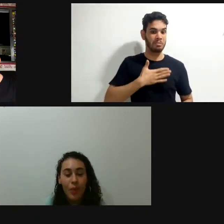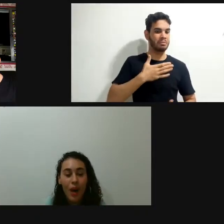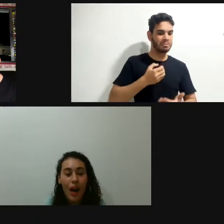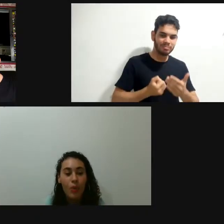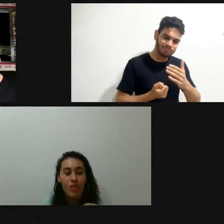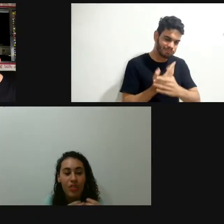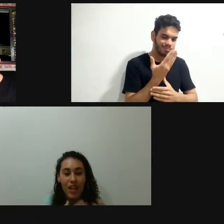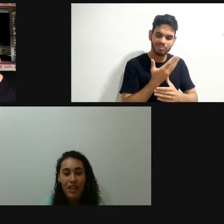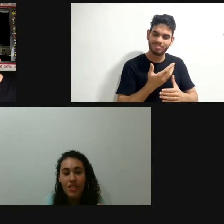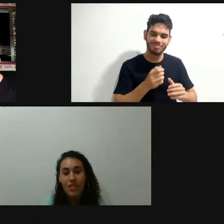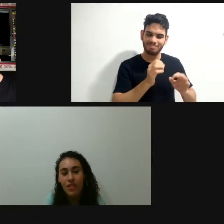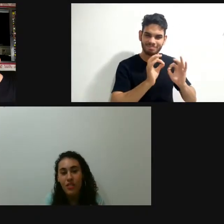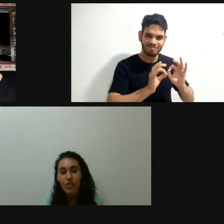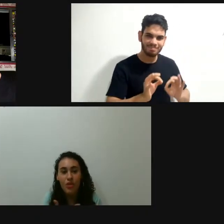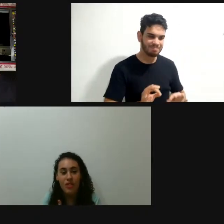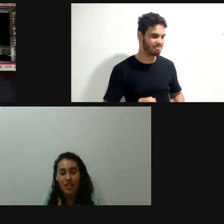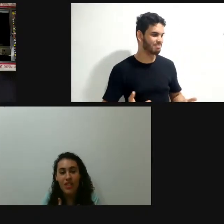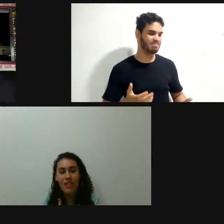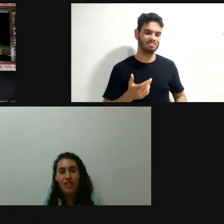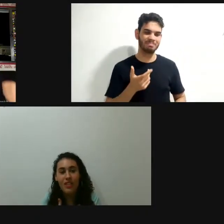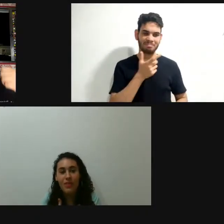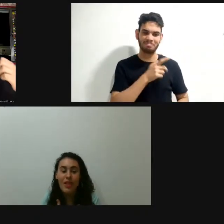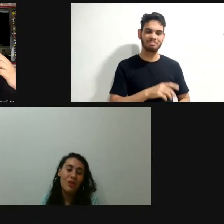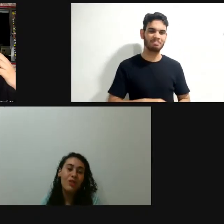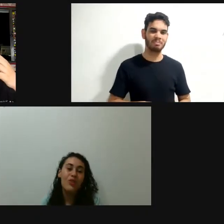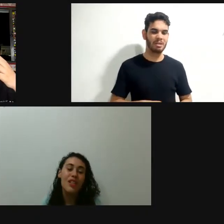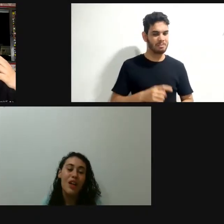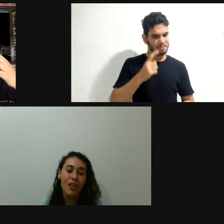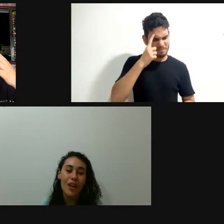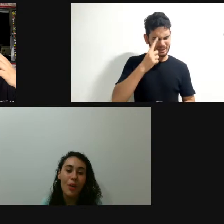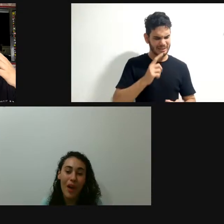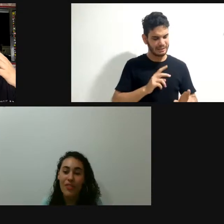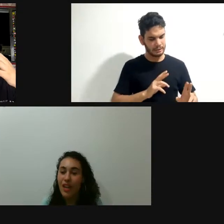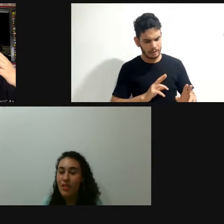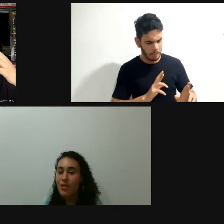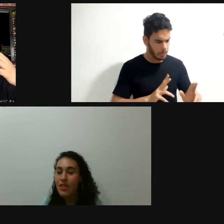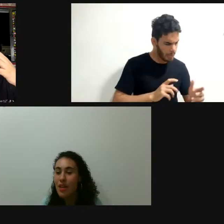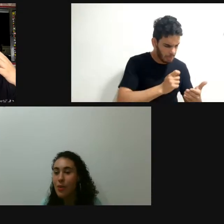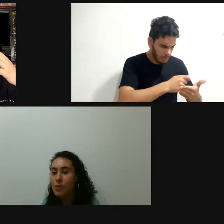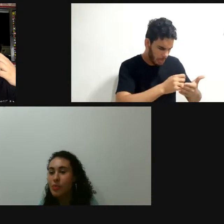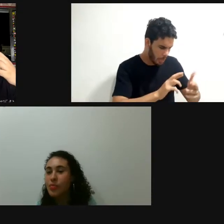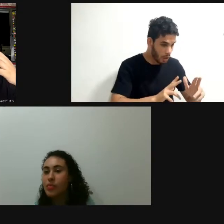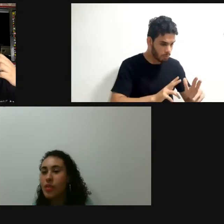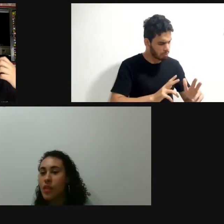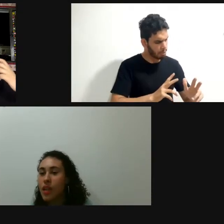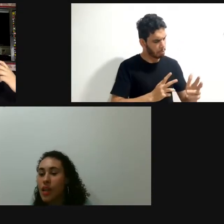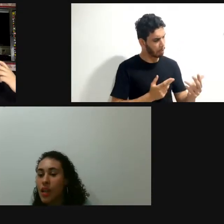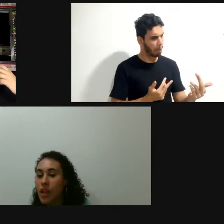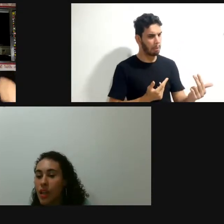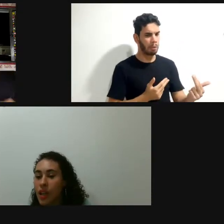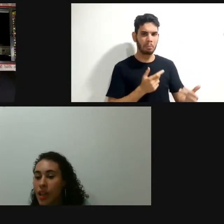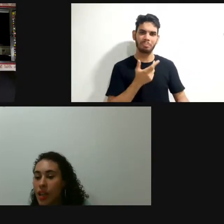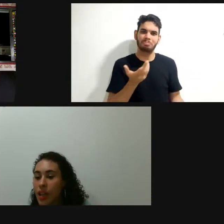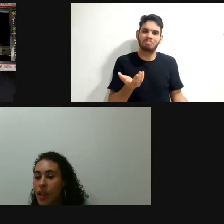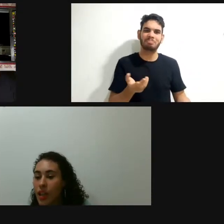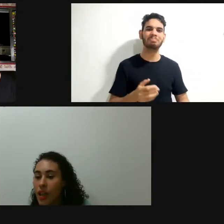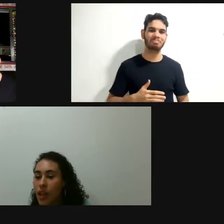diferente, algo diferente de você, mas quando você olha, é um reflexo seu.